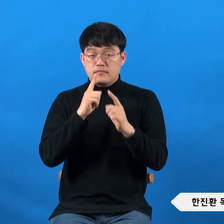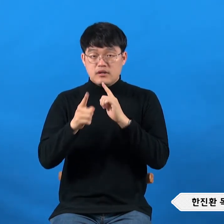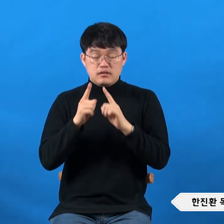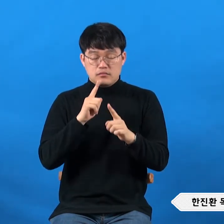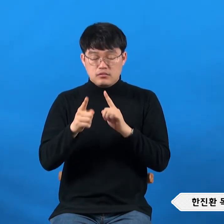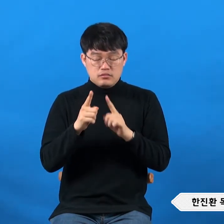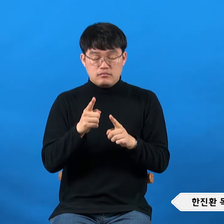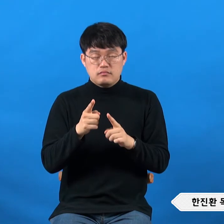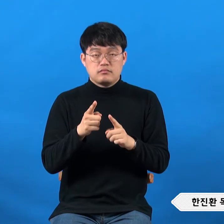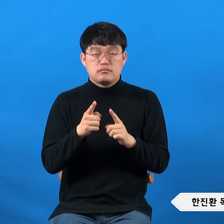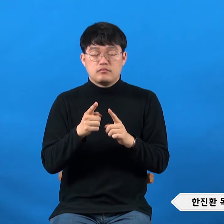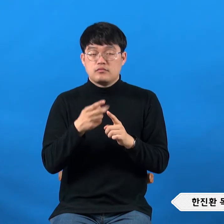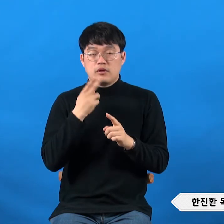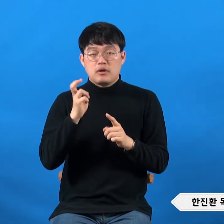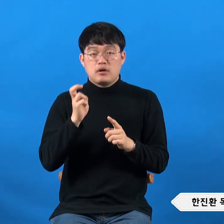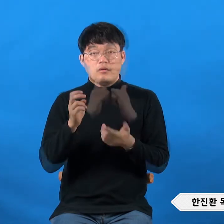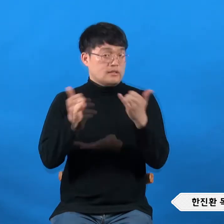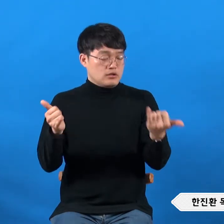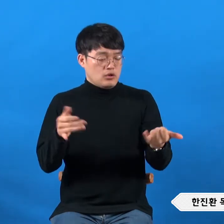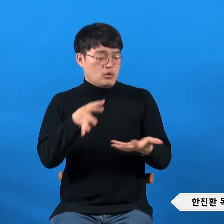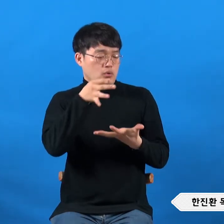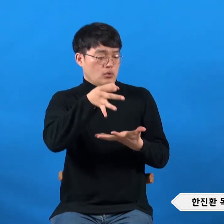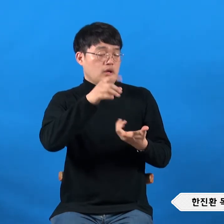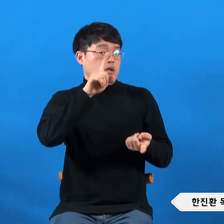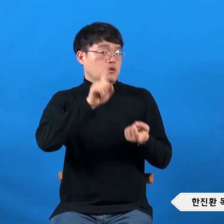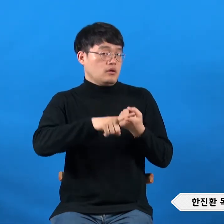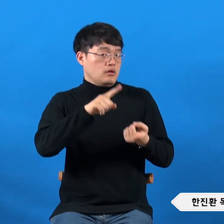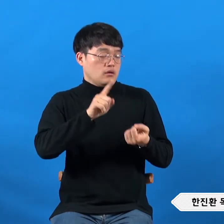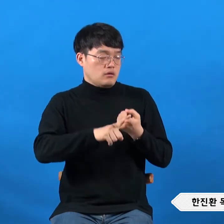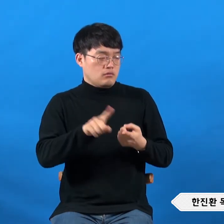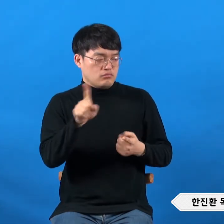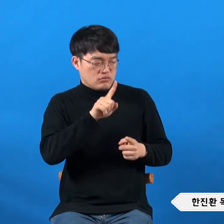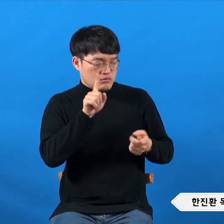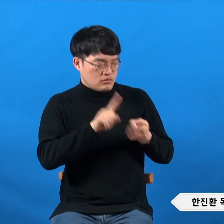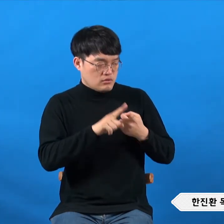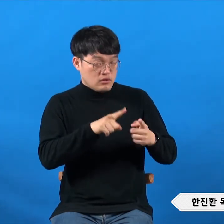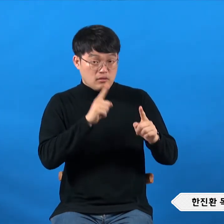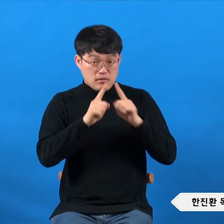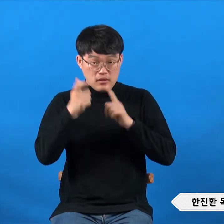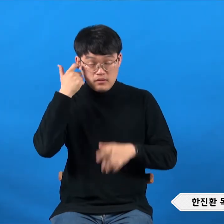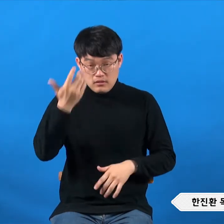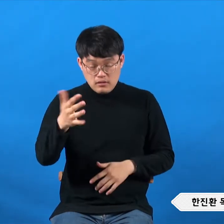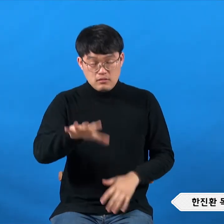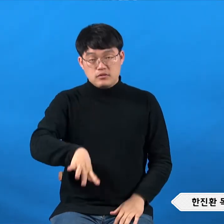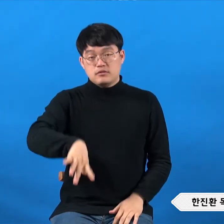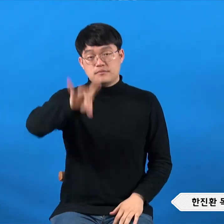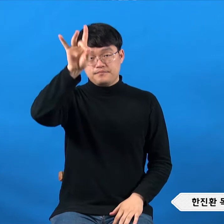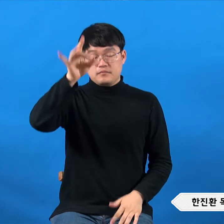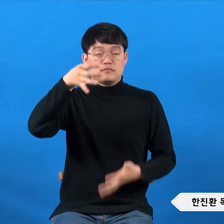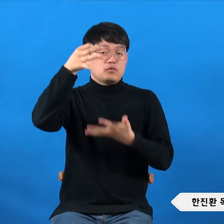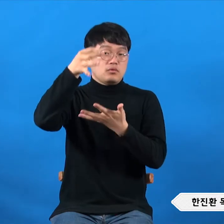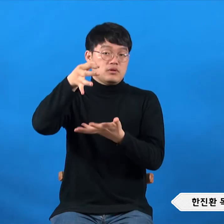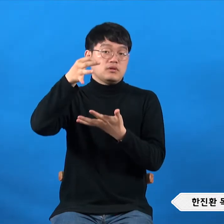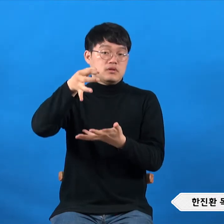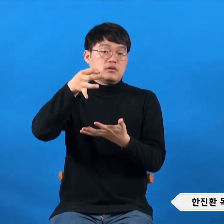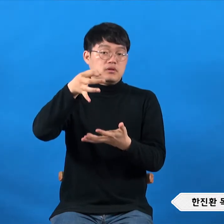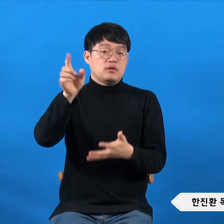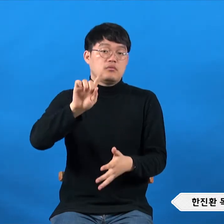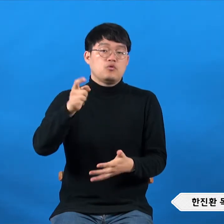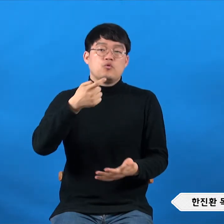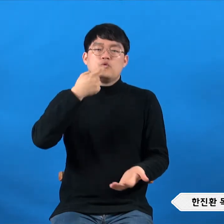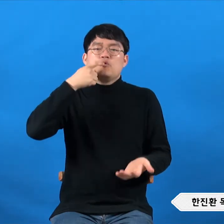것입니다. 전도자는 돈에 대해서 과연 무엇이라고 말하는가? 먼저